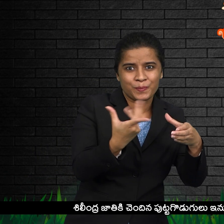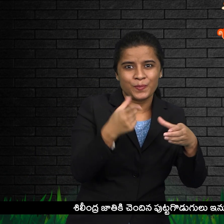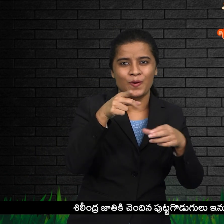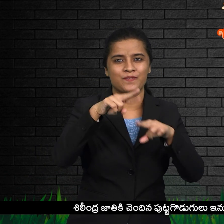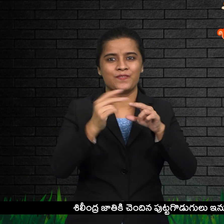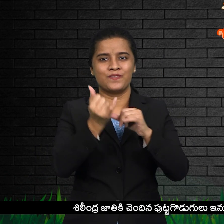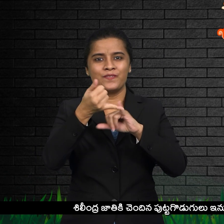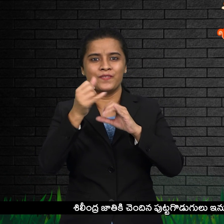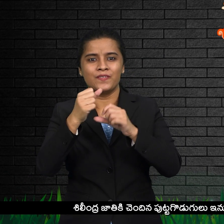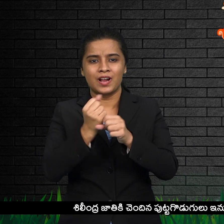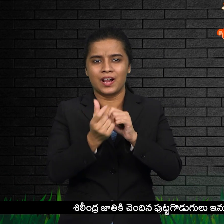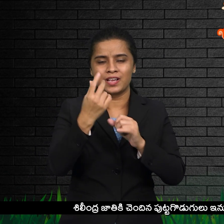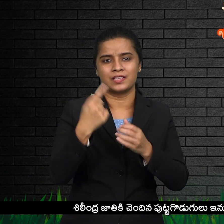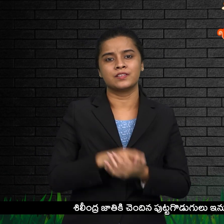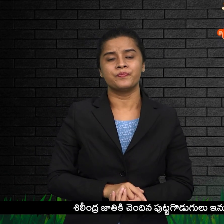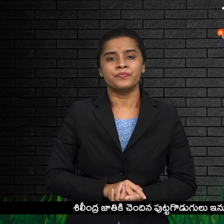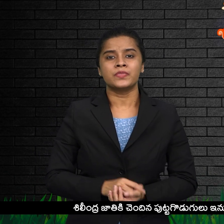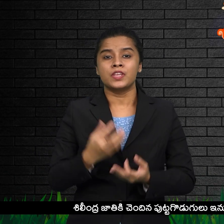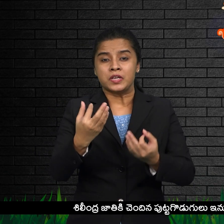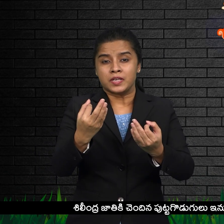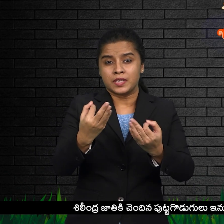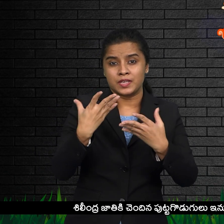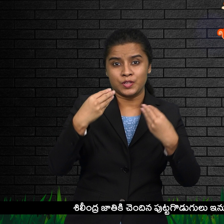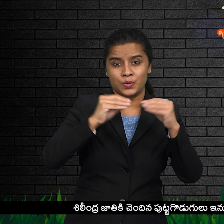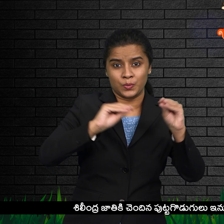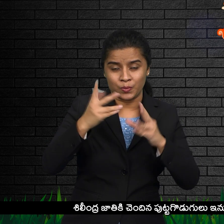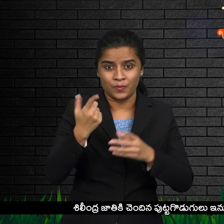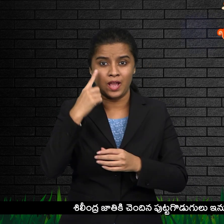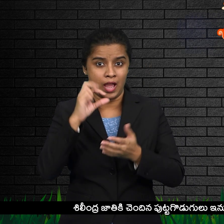శిలీంధ్ర జాతికి చెందిన పుట్టగొడుగులు ఇనుము మరియు